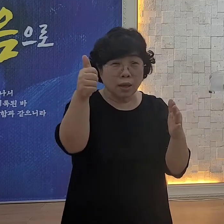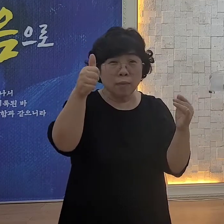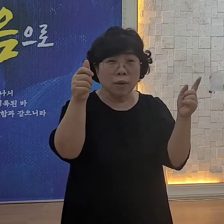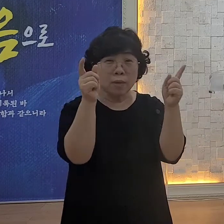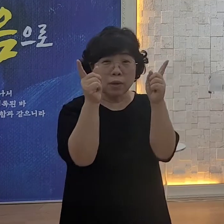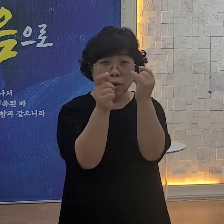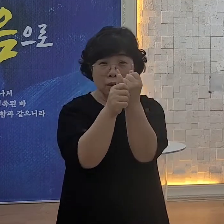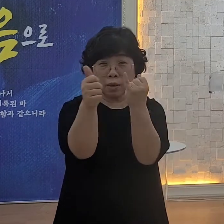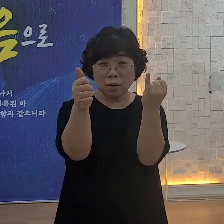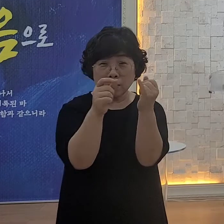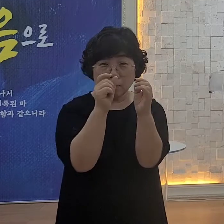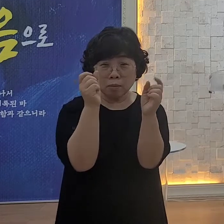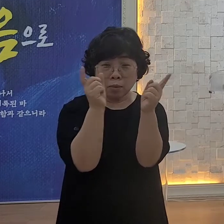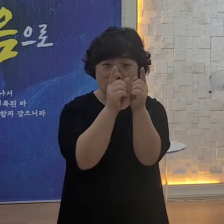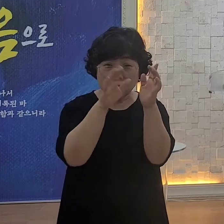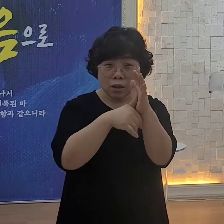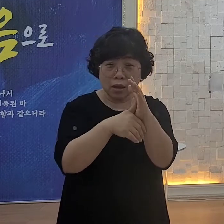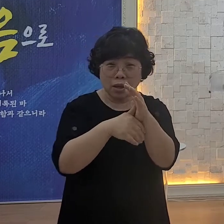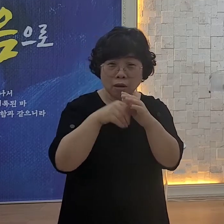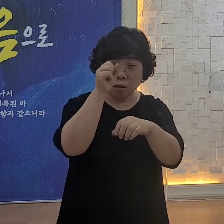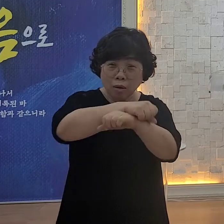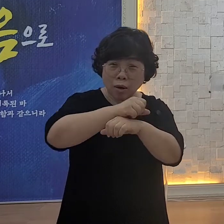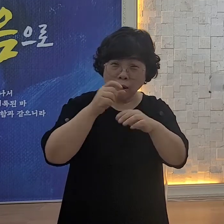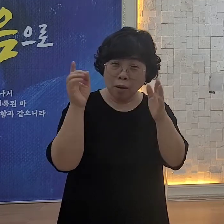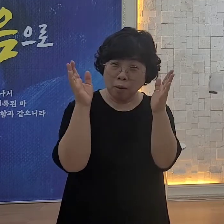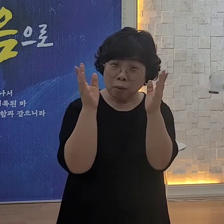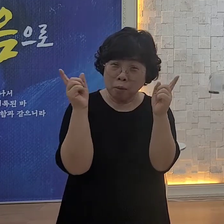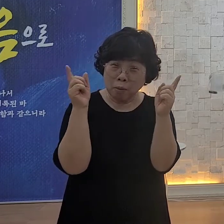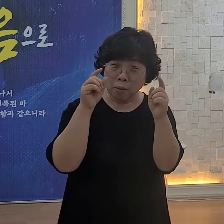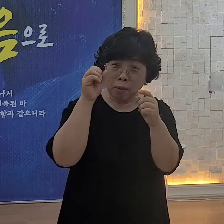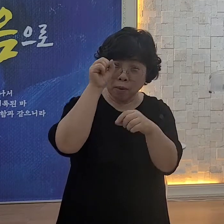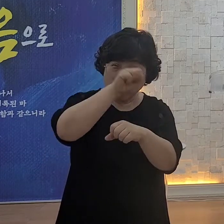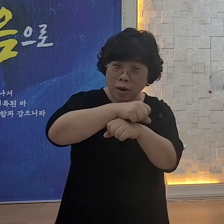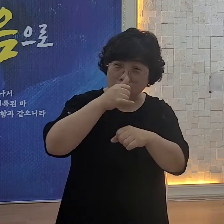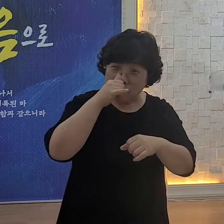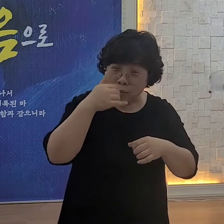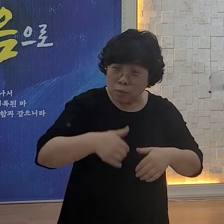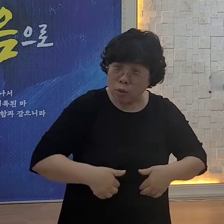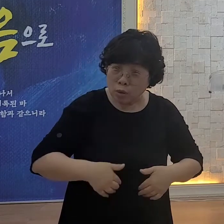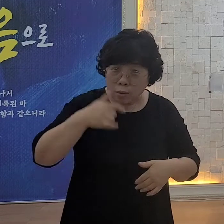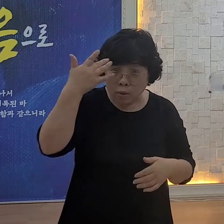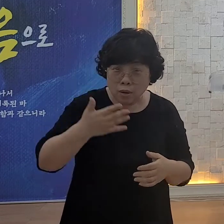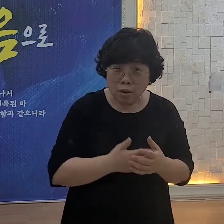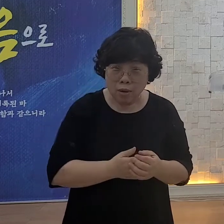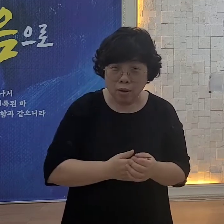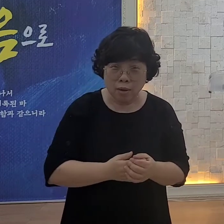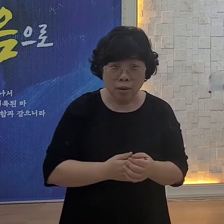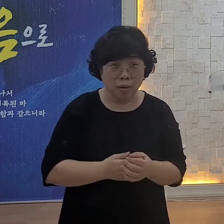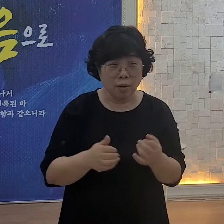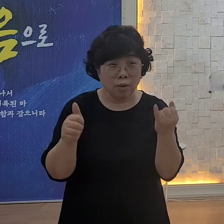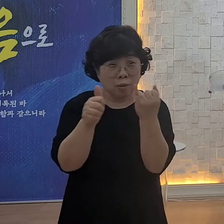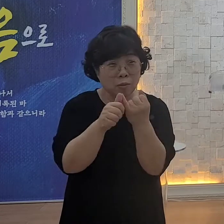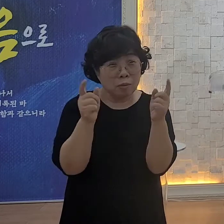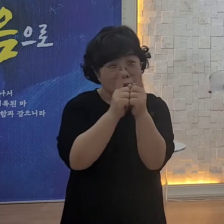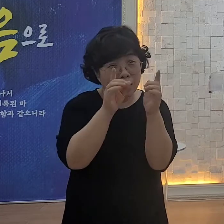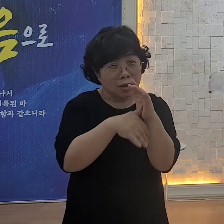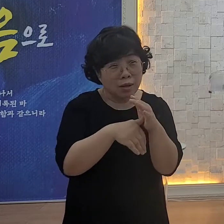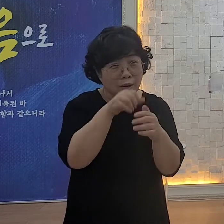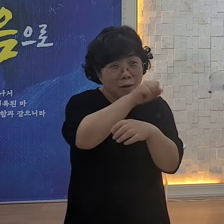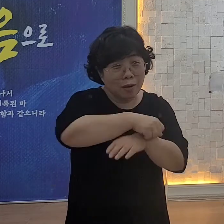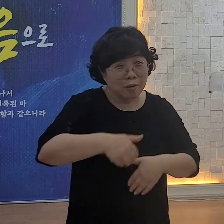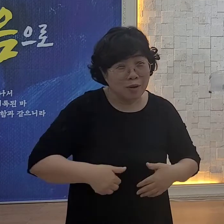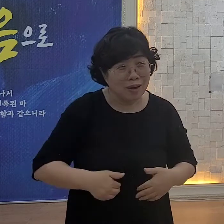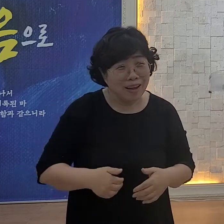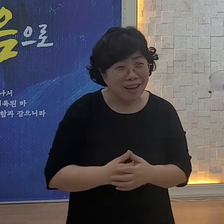있습니까? 거의 없잖아요. 그런데 이 무슨 말이냐면 그 당시 법에 의하면 아무리 왕비라도